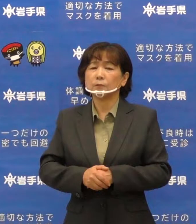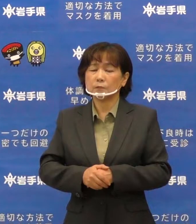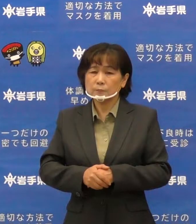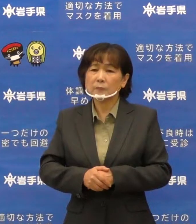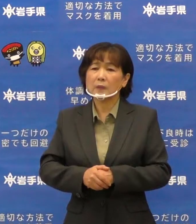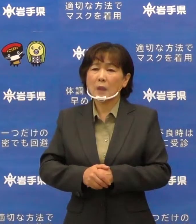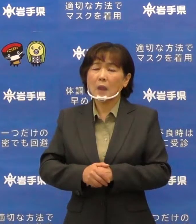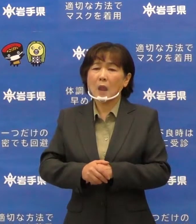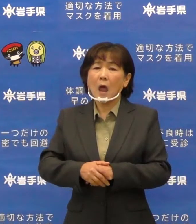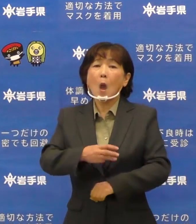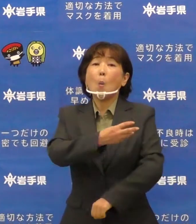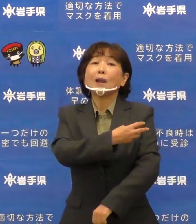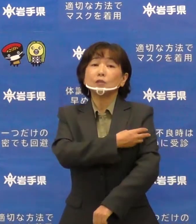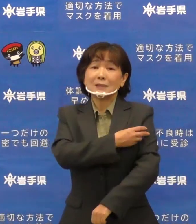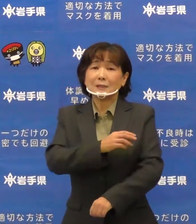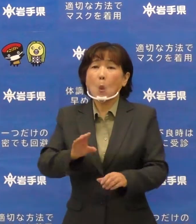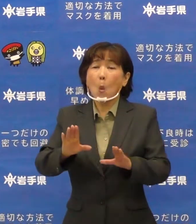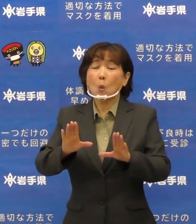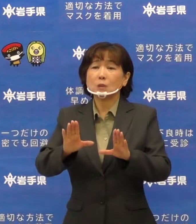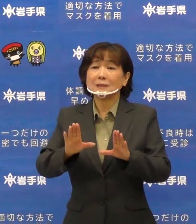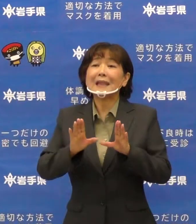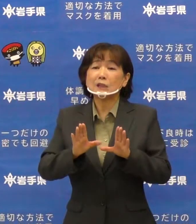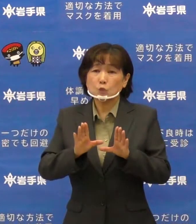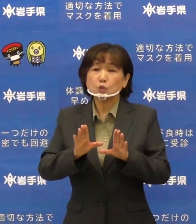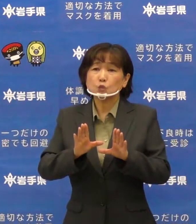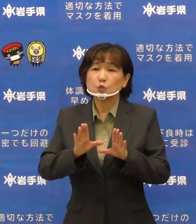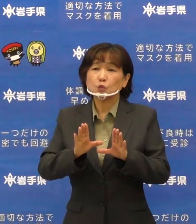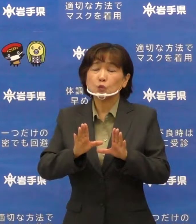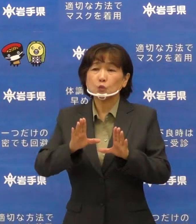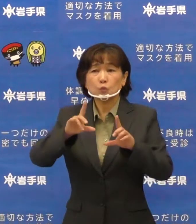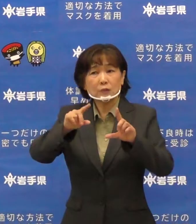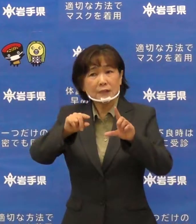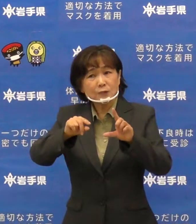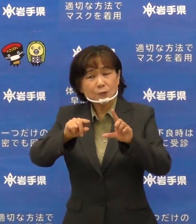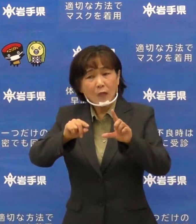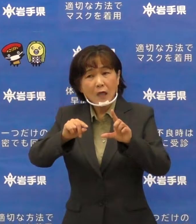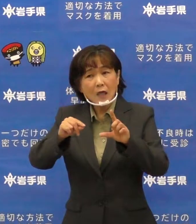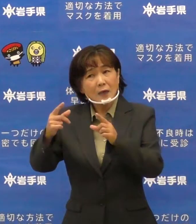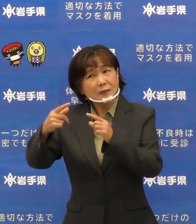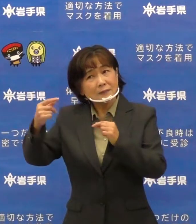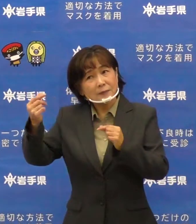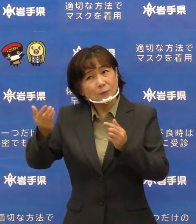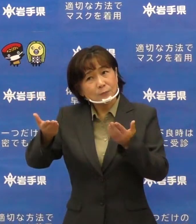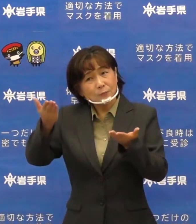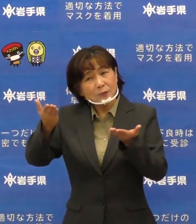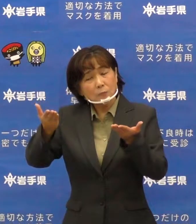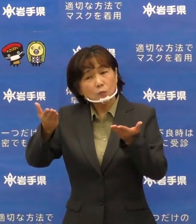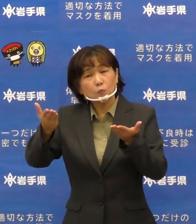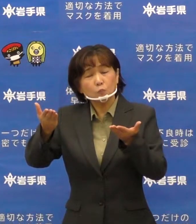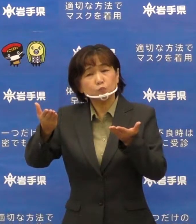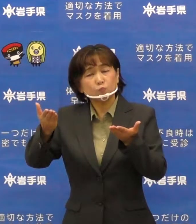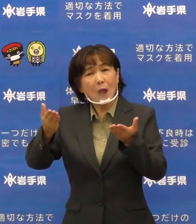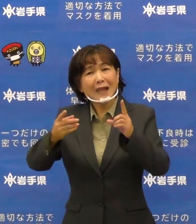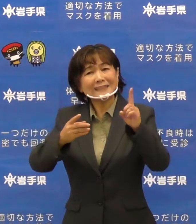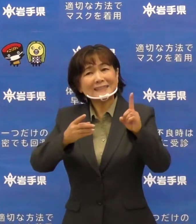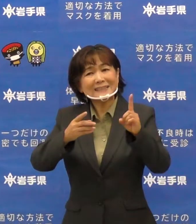ワクチン接種率については全国平均より、まあ、1ポイント少ないくらいでしょ